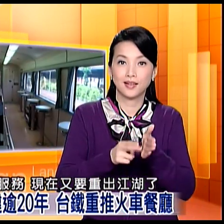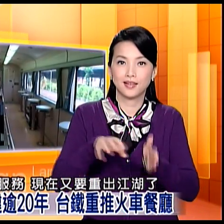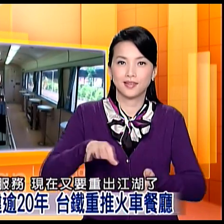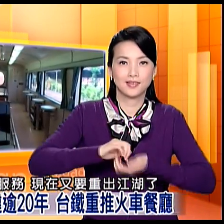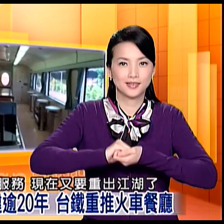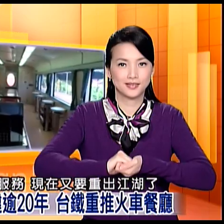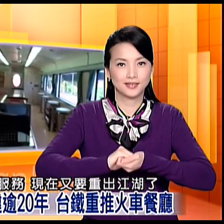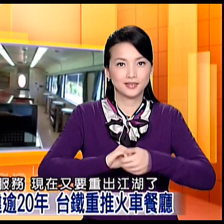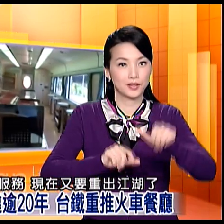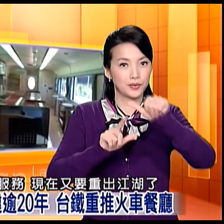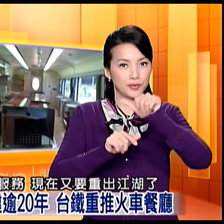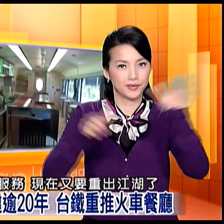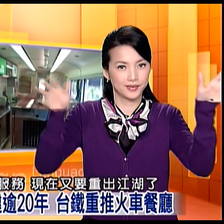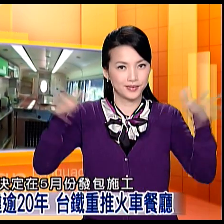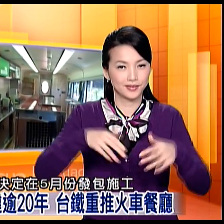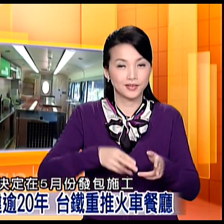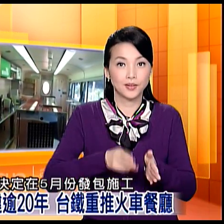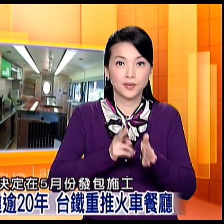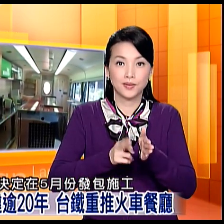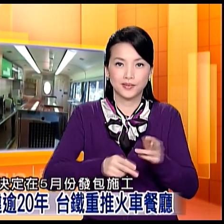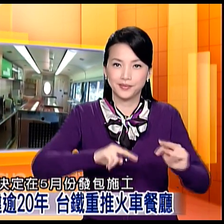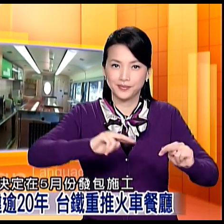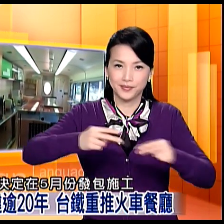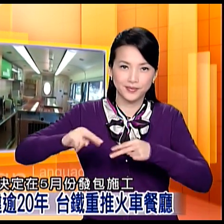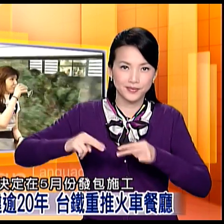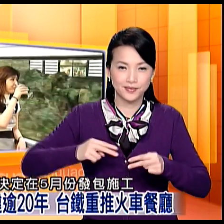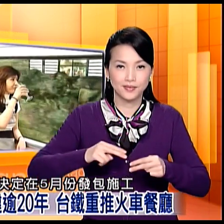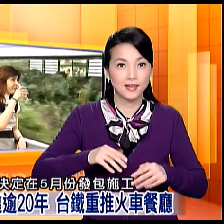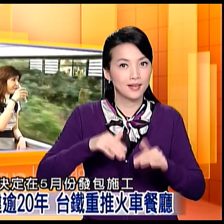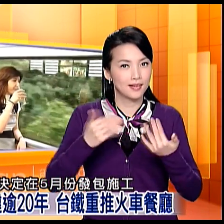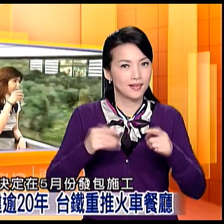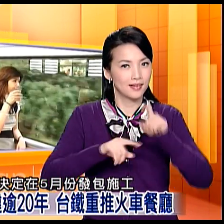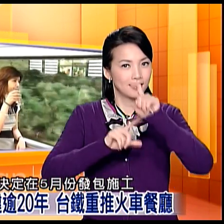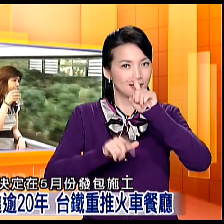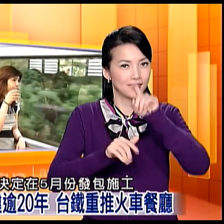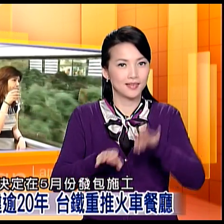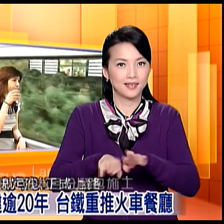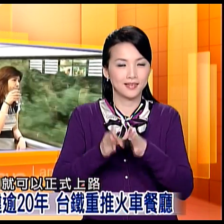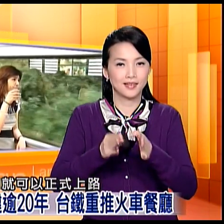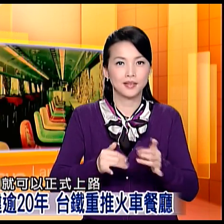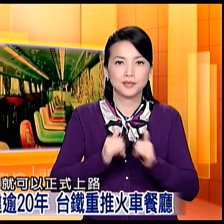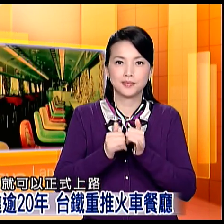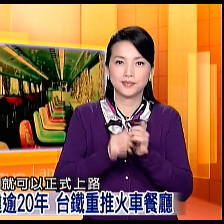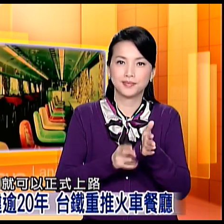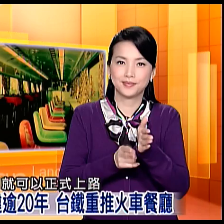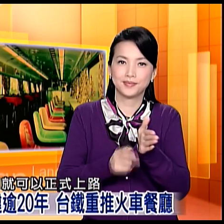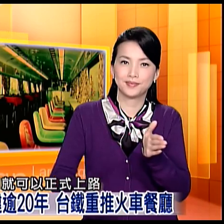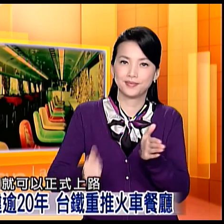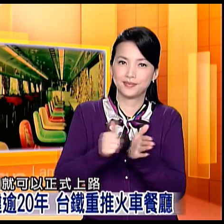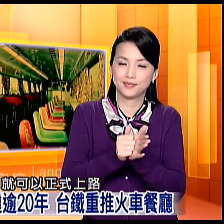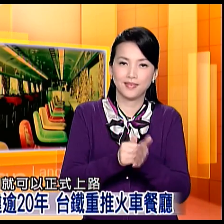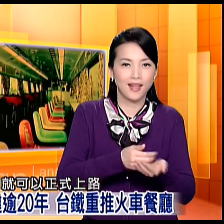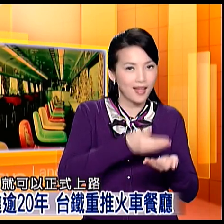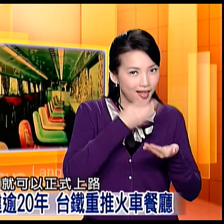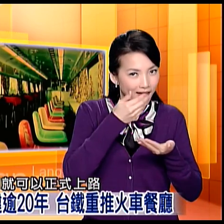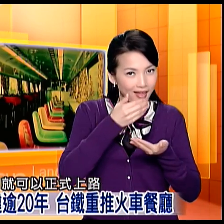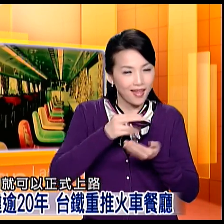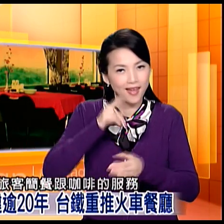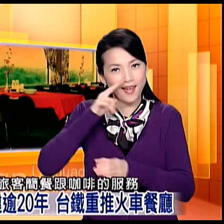湖了。台铁决定在5月份发包施工，10月就可以正式上路，提供旅客